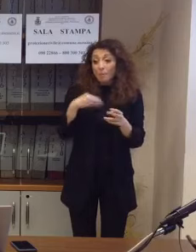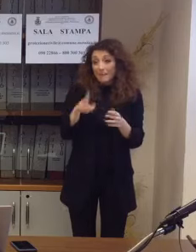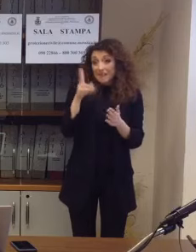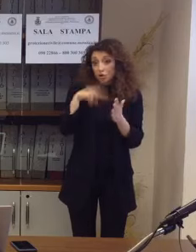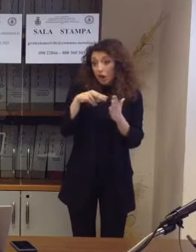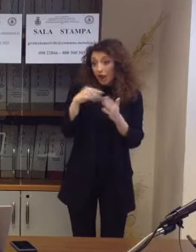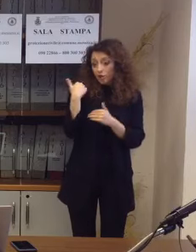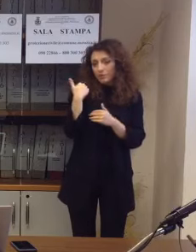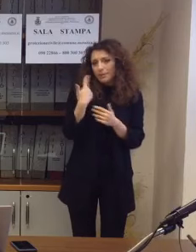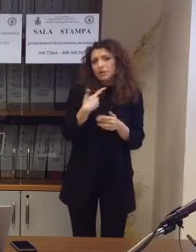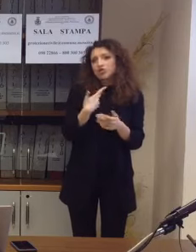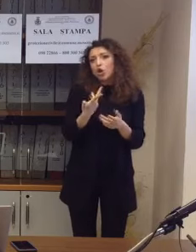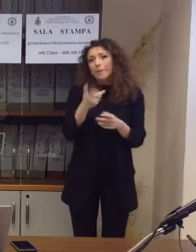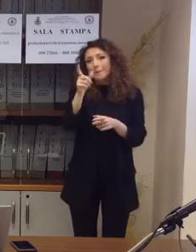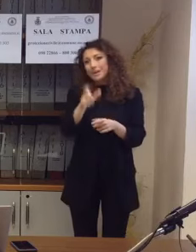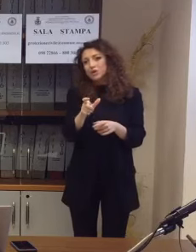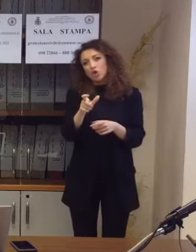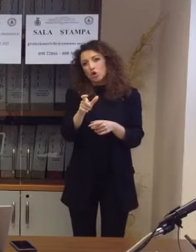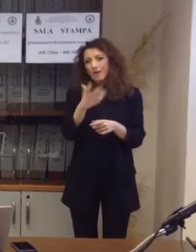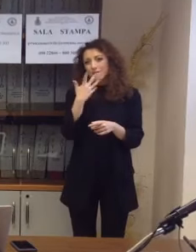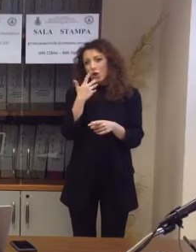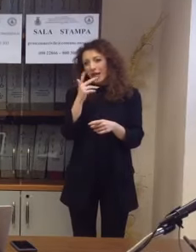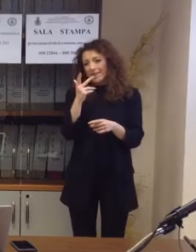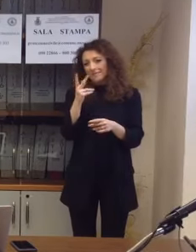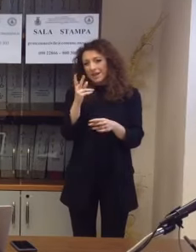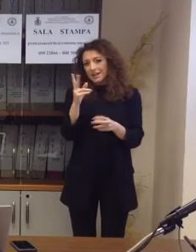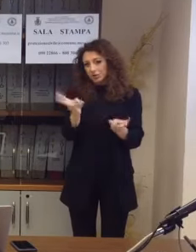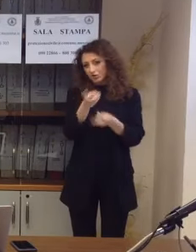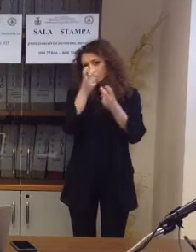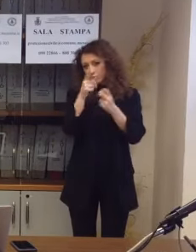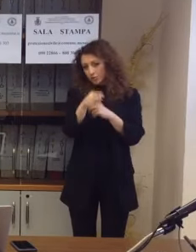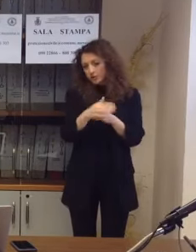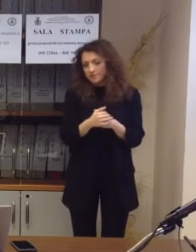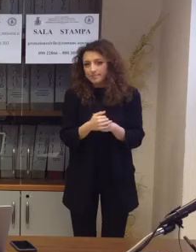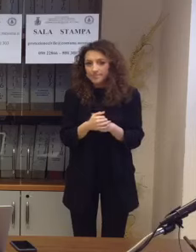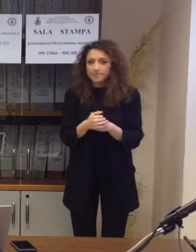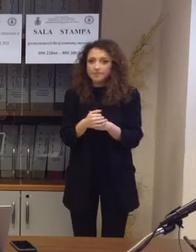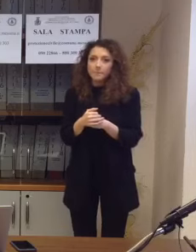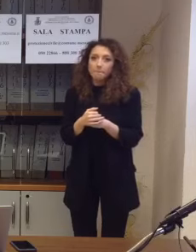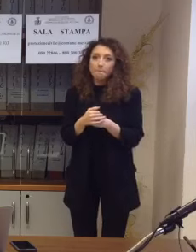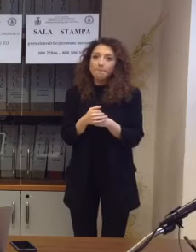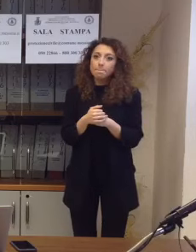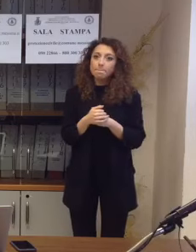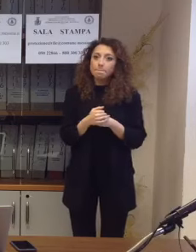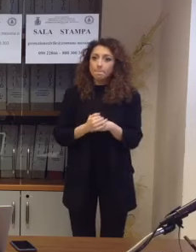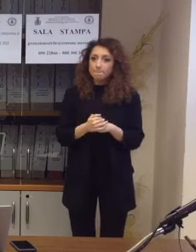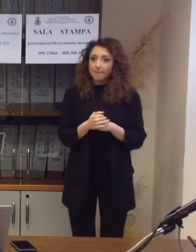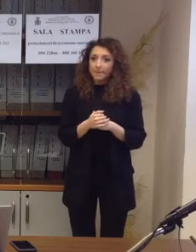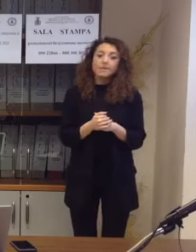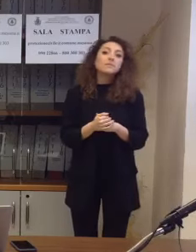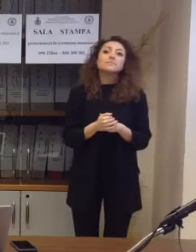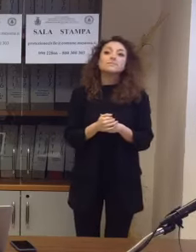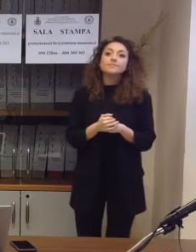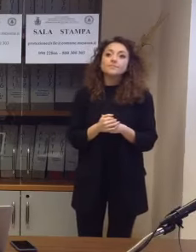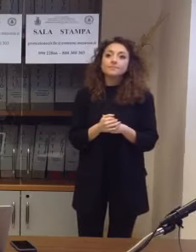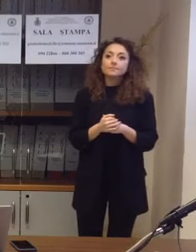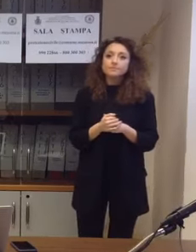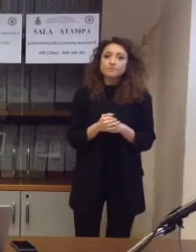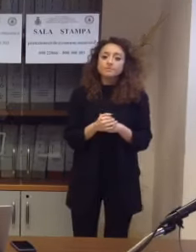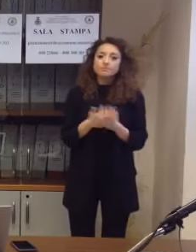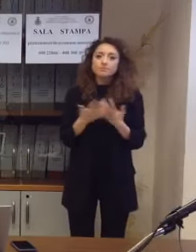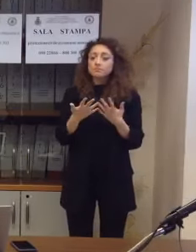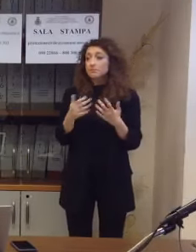ne sono nel gruppo. Quindi nelle 2.000 però saremo in condizione di spacchettare, questo è un dato che magari ora come sabato si chiuderà il sistema,